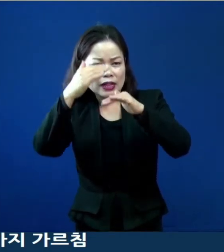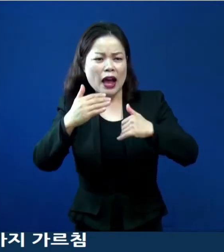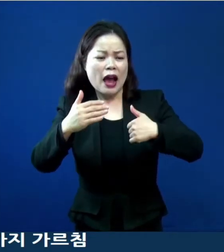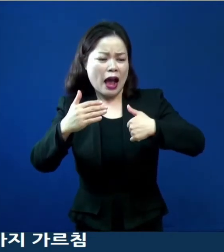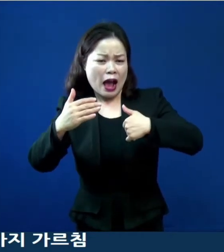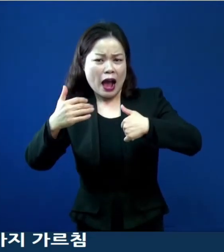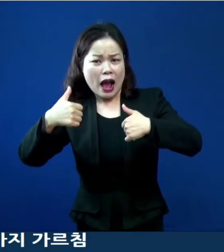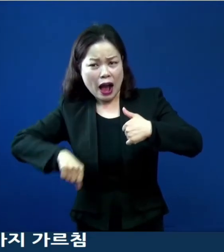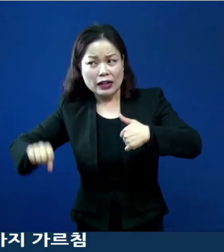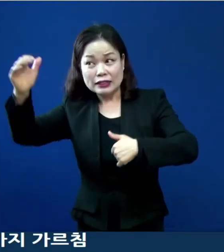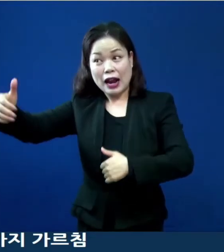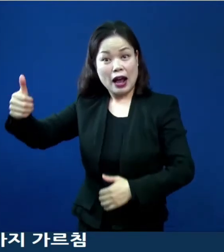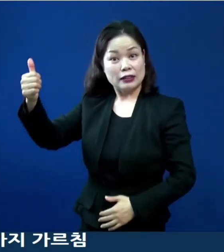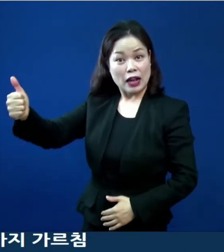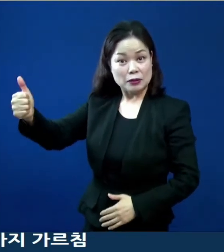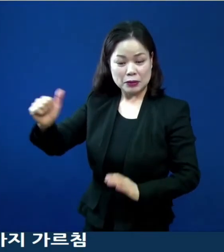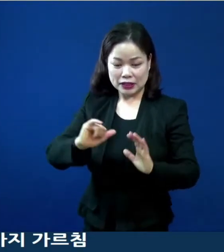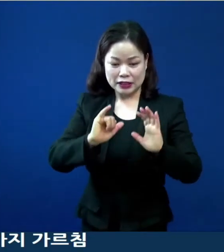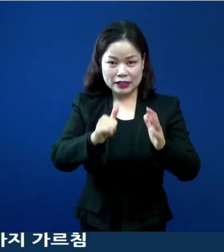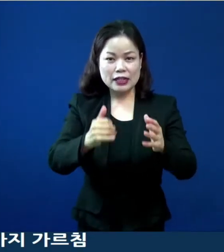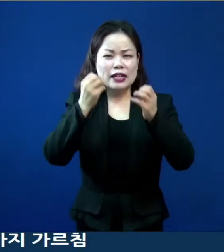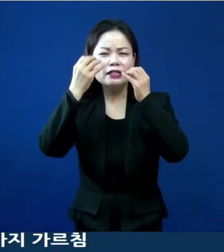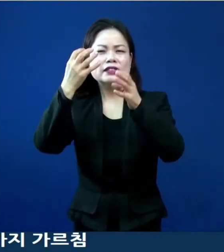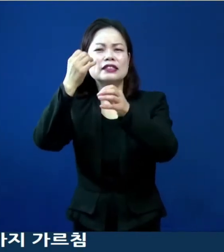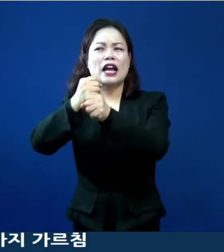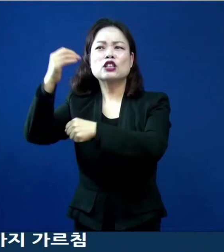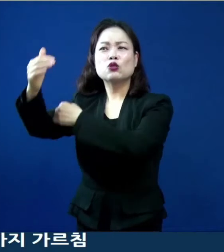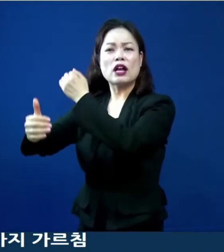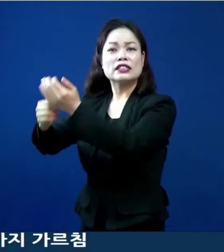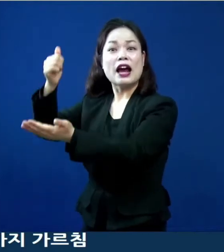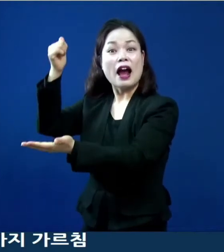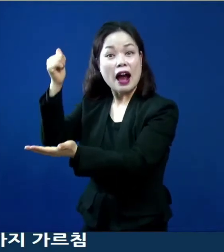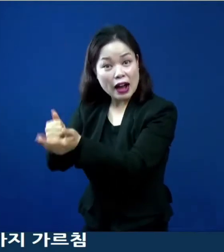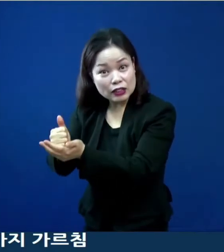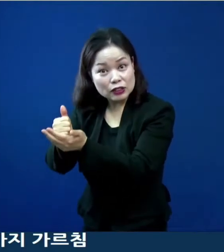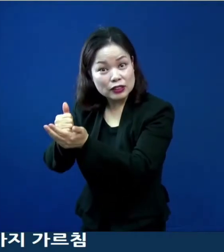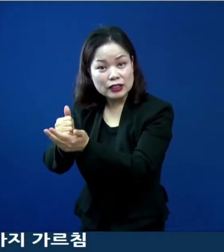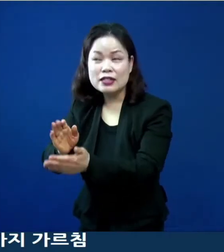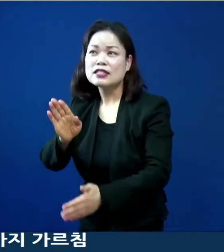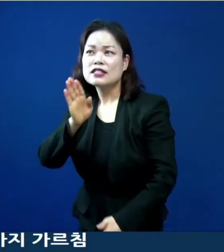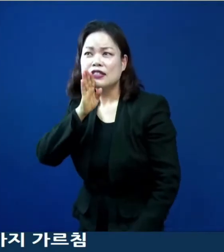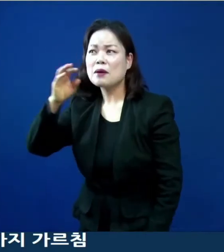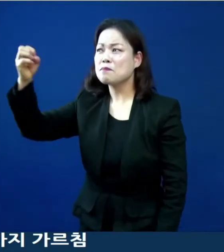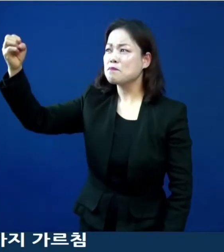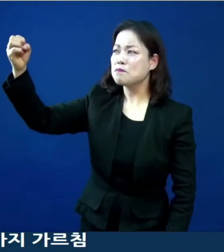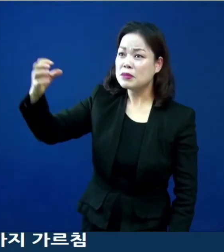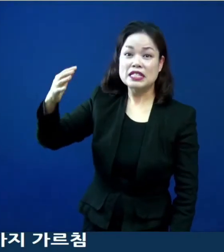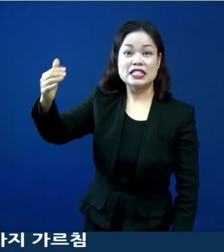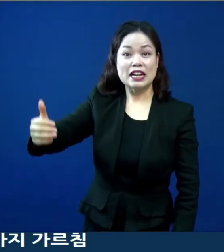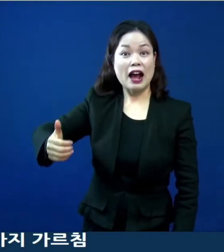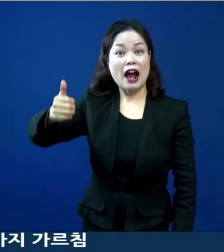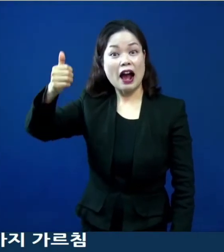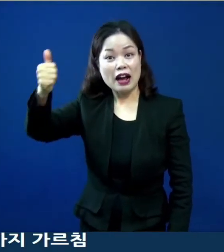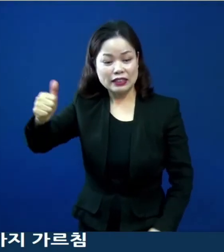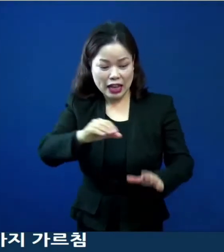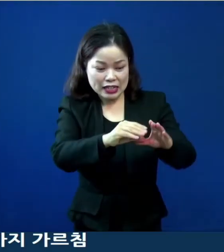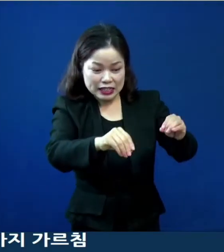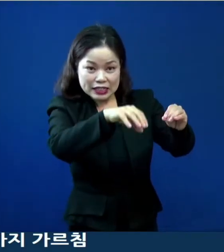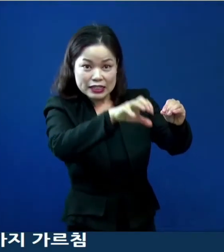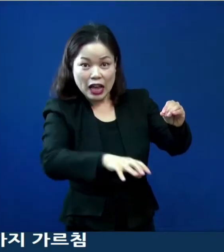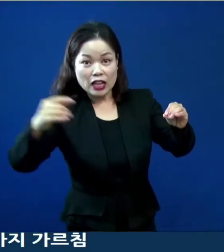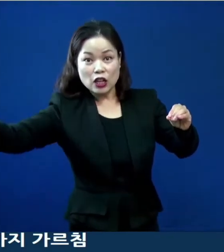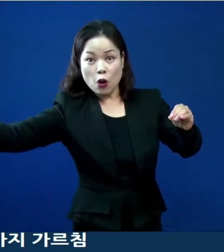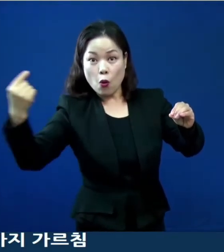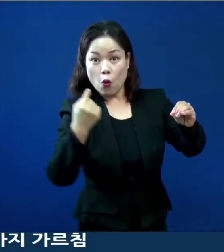아들 하나님이, 세상을 창조하신 하나님이, 참 빛인 하나님이 이 땅에